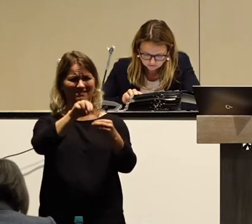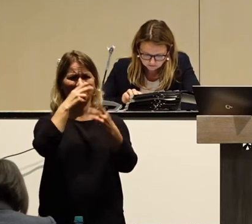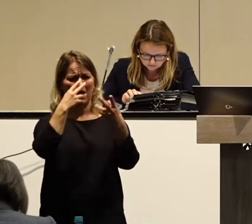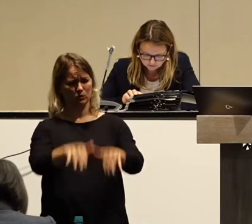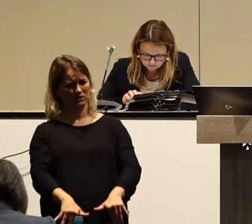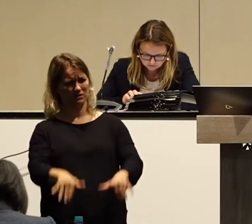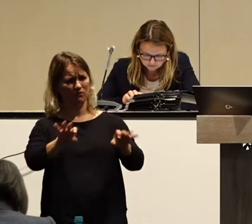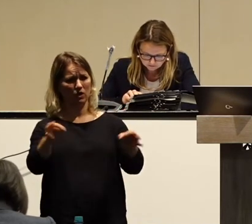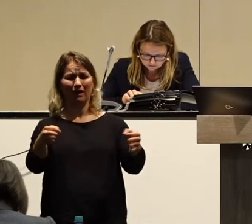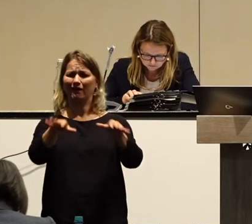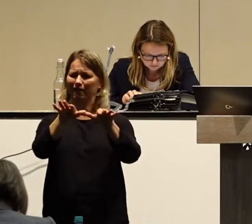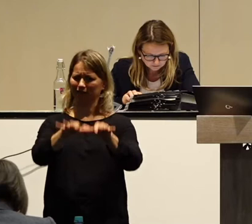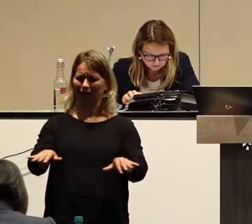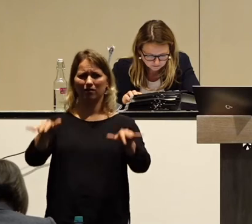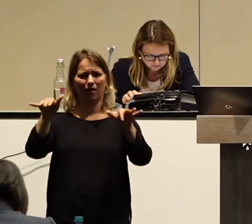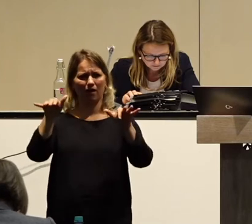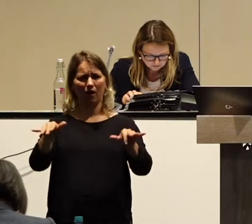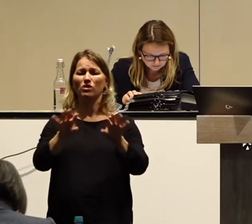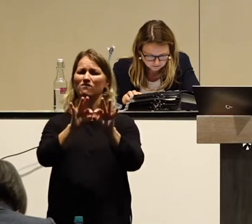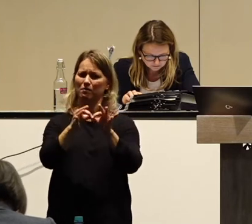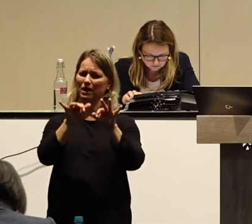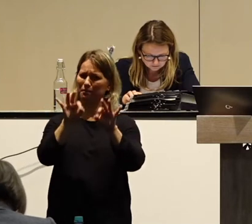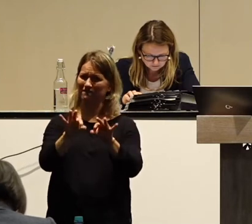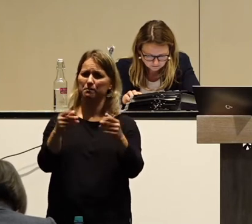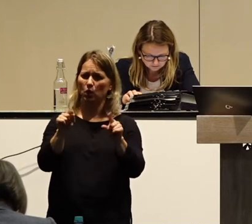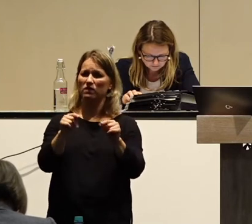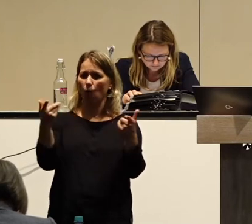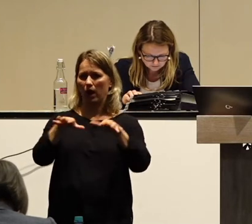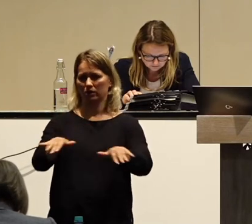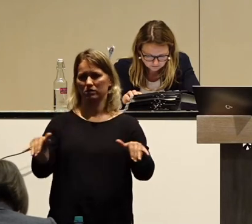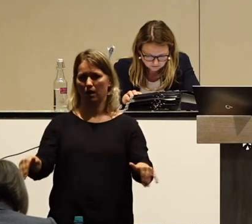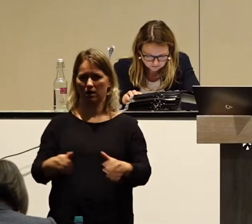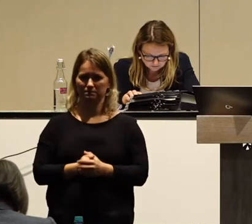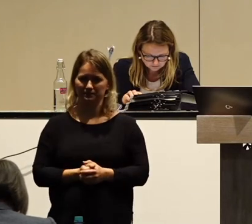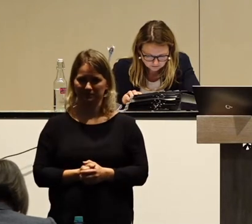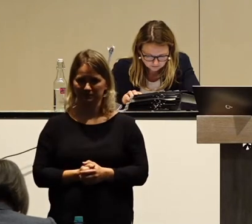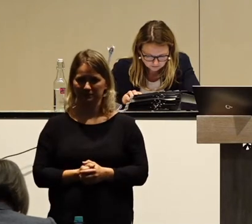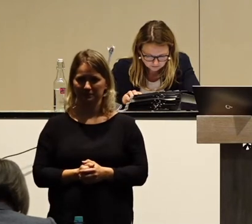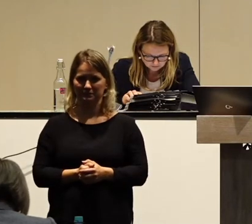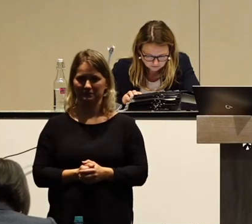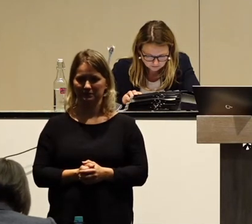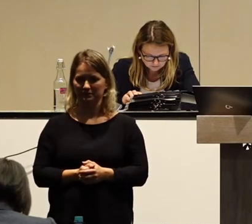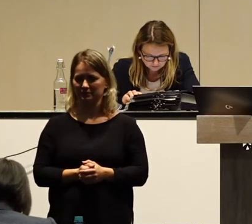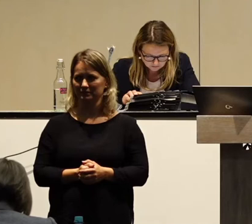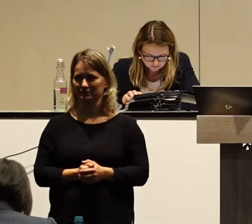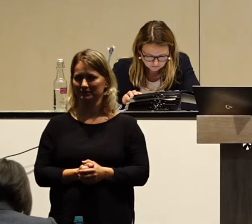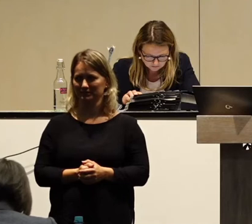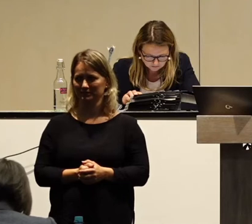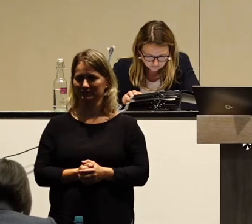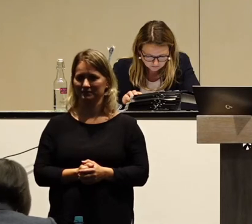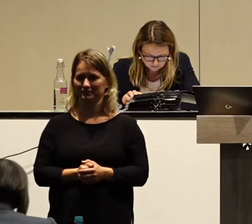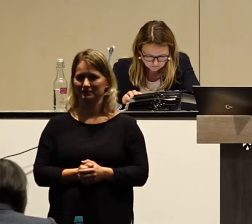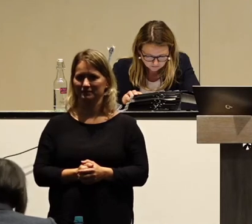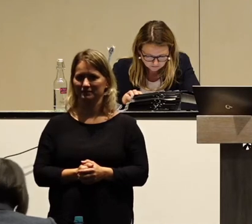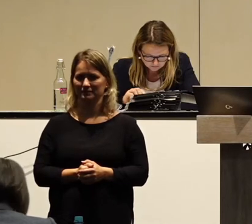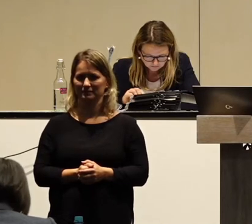aufwachsen, Kinder sind dort, Familien sind dort, wo Kinder sind. Und wir sollten, glaube ich, auch nicht unbedingt